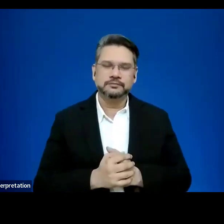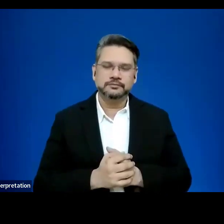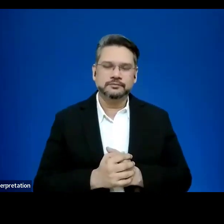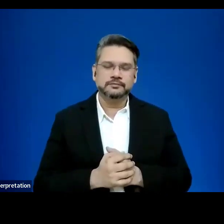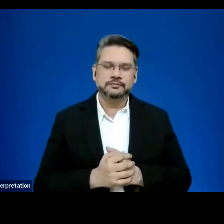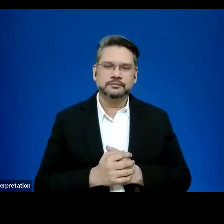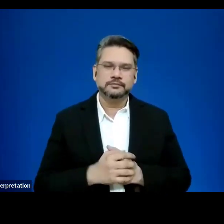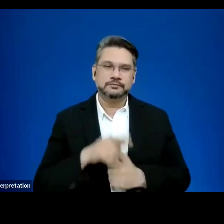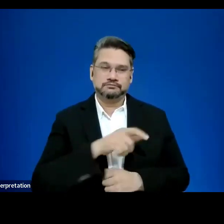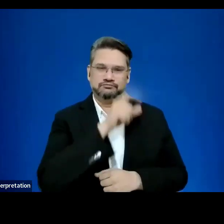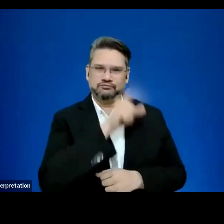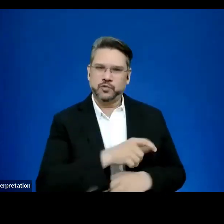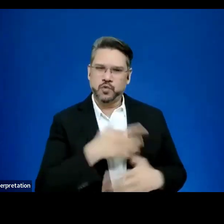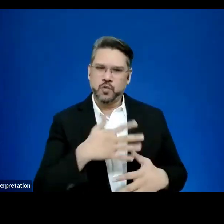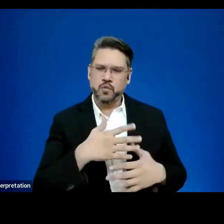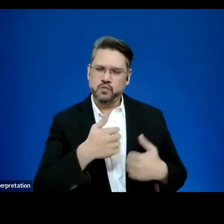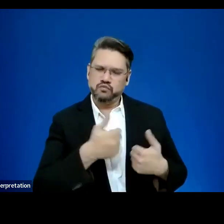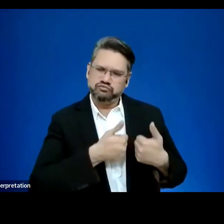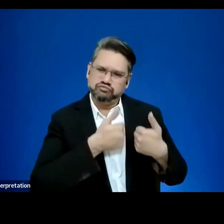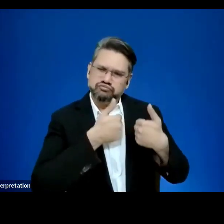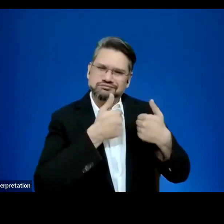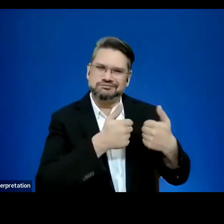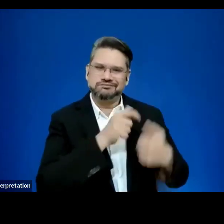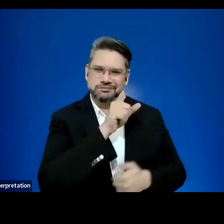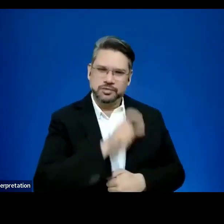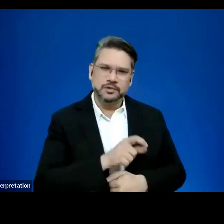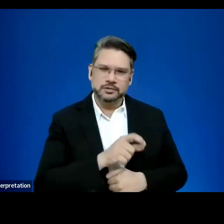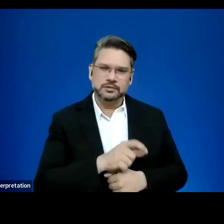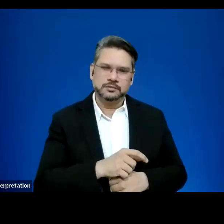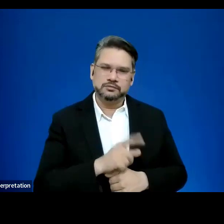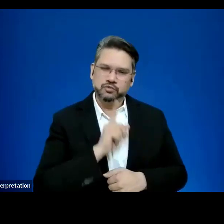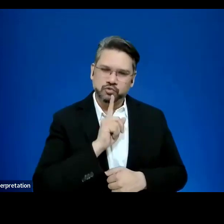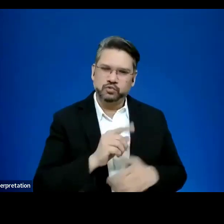而且我们有很多人一直参加，